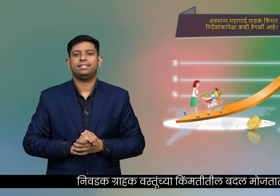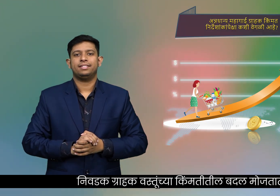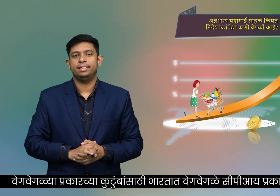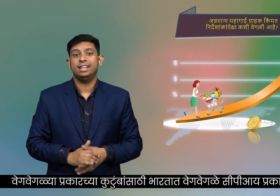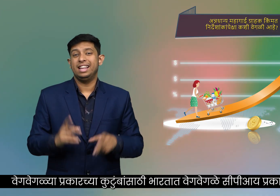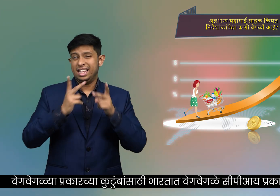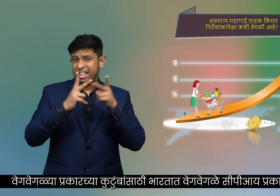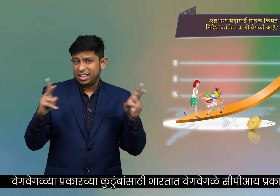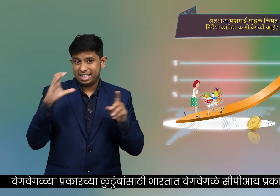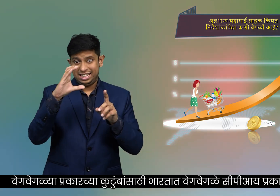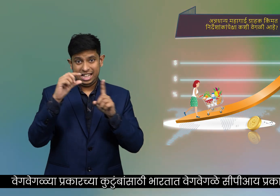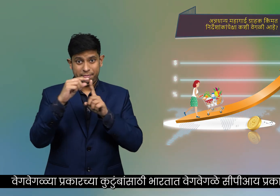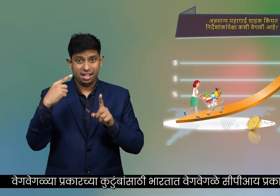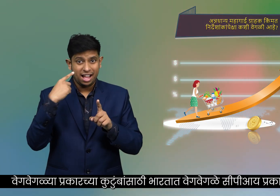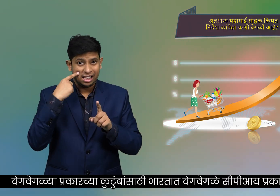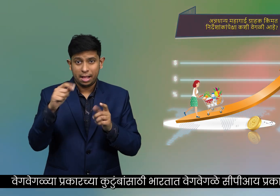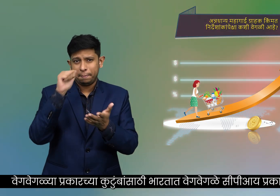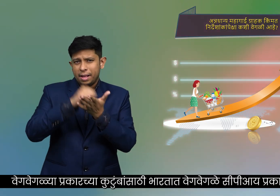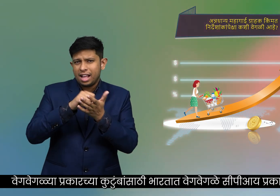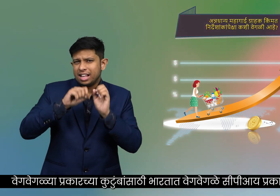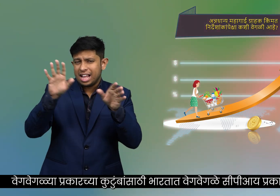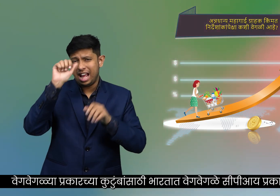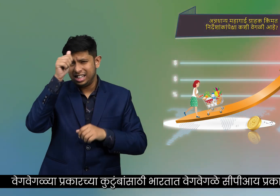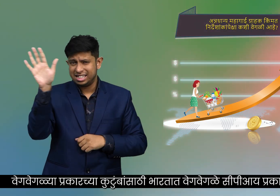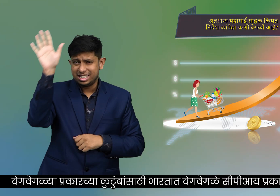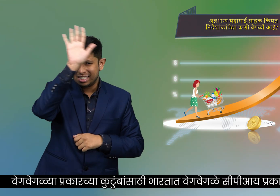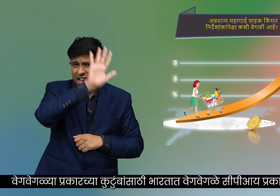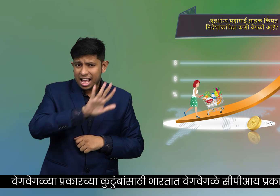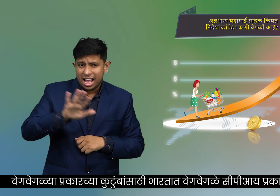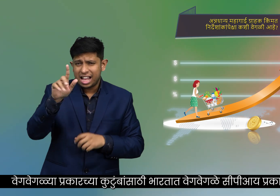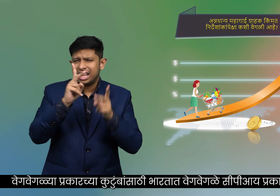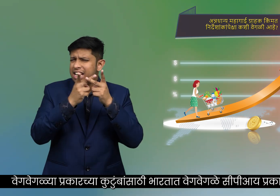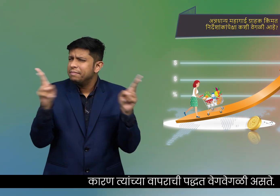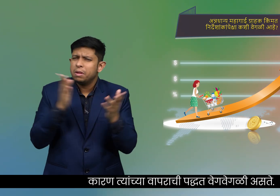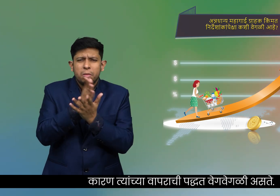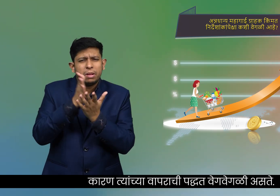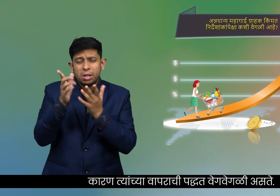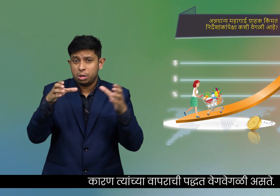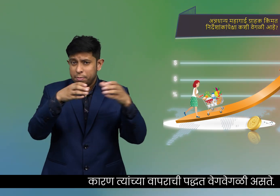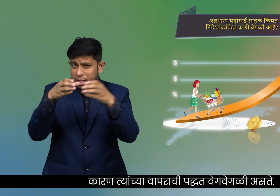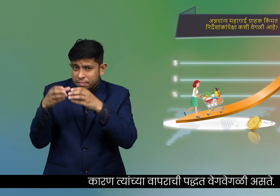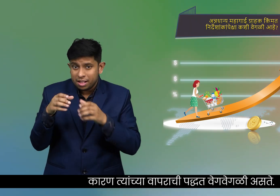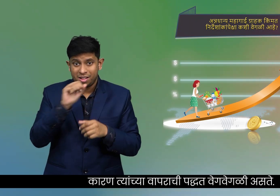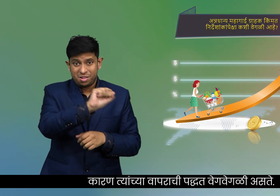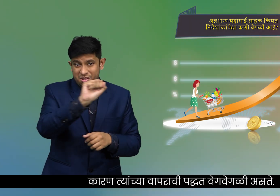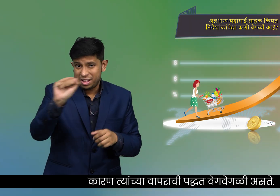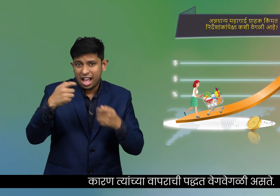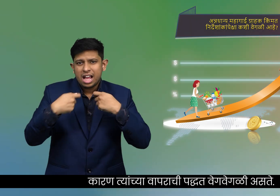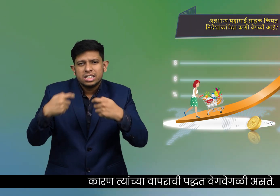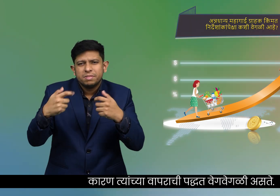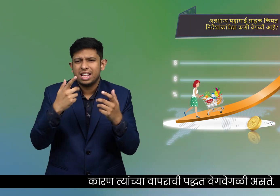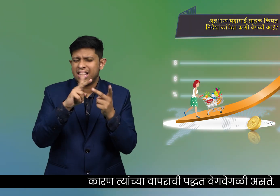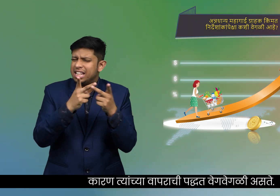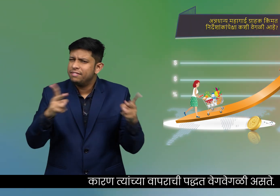मोजतात. वेगवेगळ्या प्रकारच्या कुटुंबासाठी भारतात वेगवेगळे CPI प्रकाशित केले जातात, कारण त्यांच्या वापराची